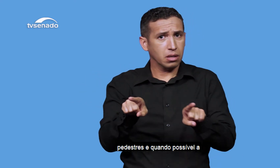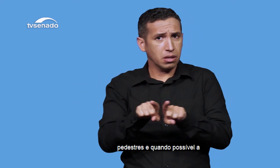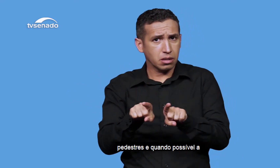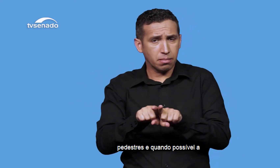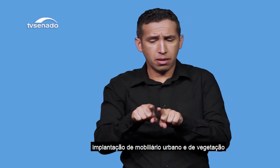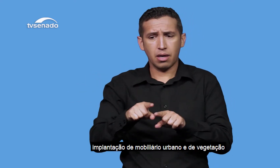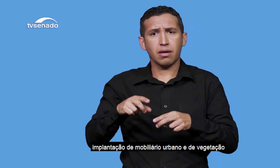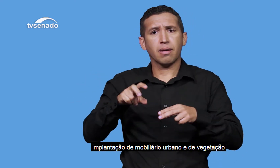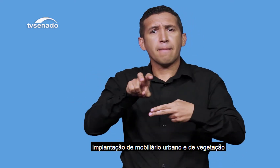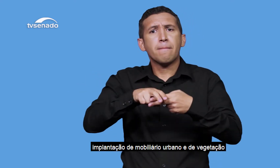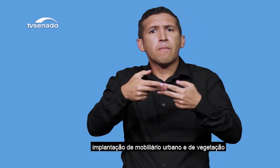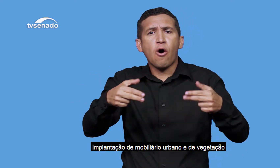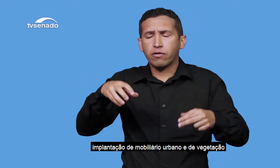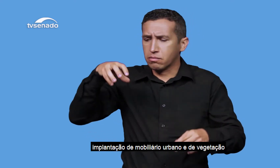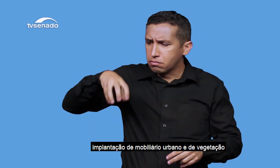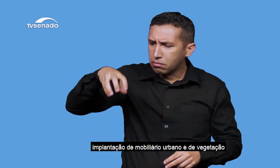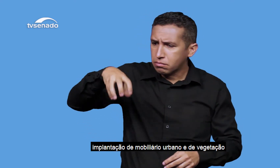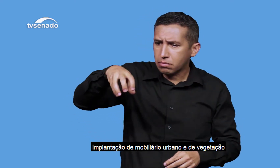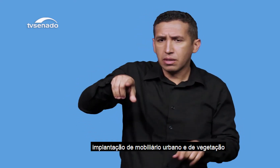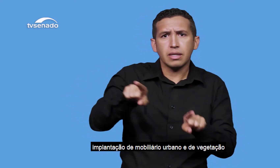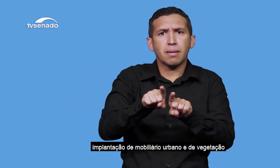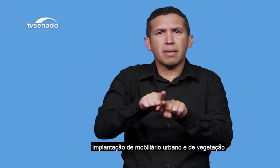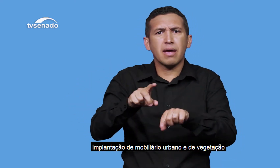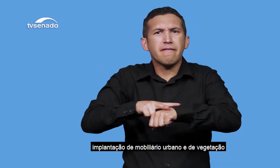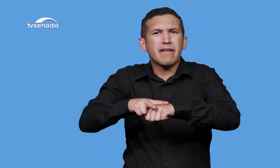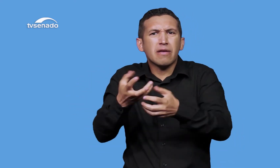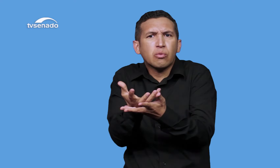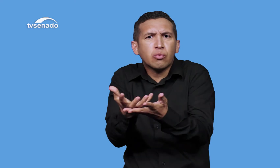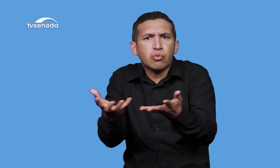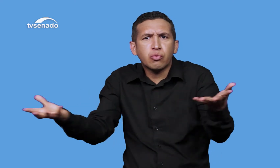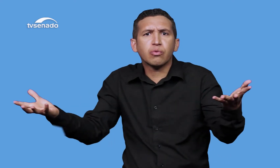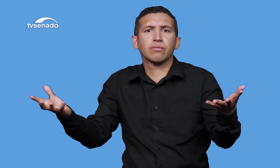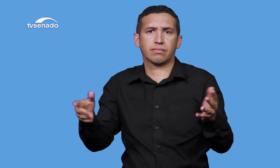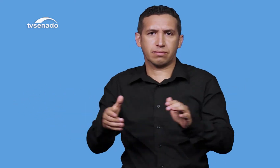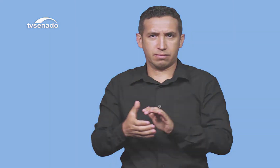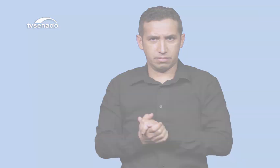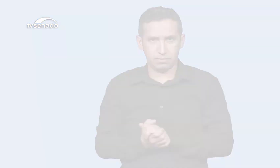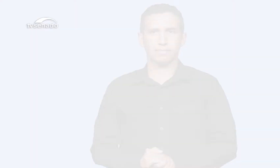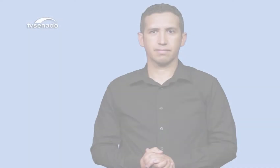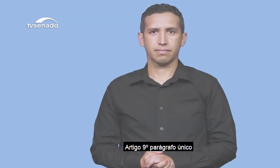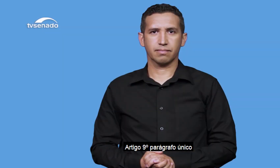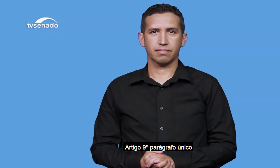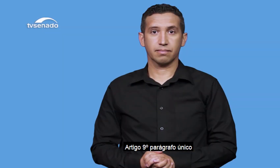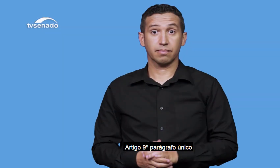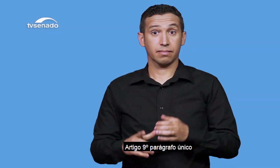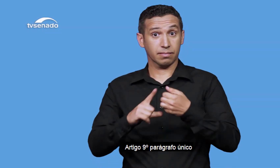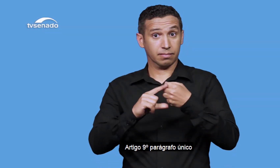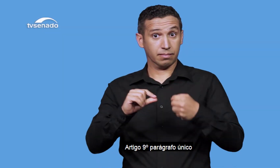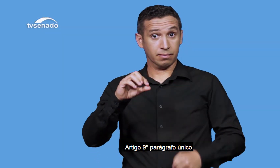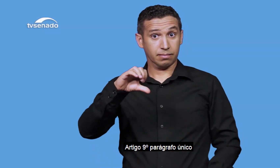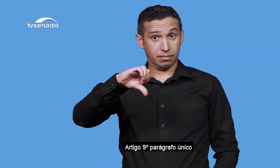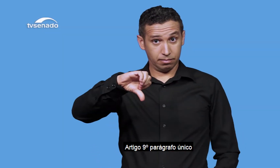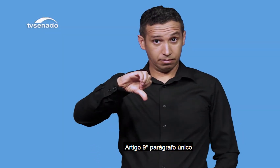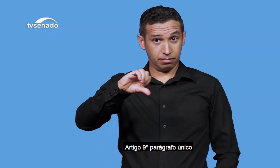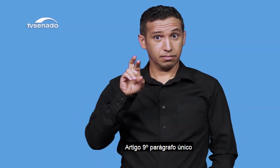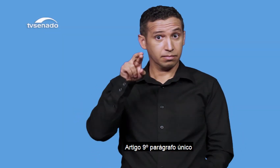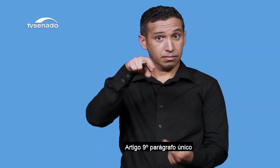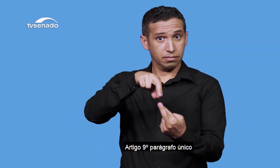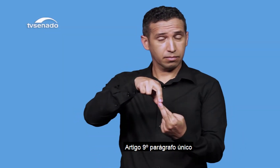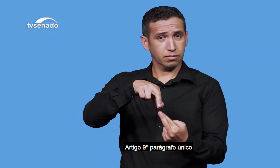possível a implantação de mobiliário urbano e de vegetação o artigo 9º parágrafo